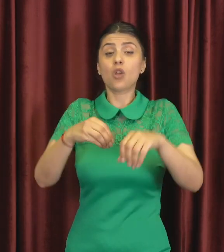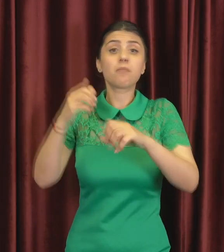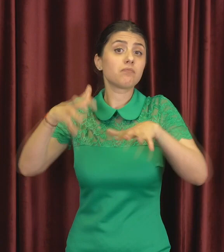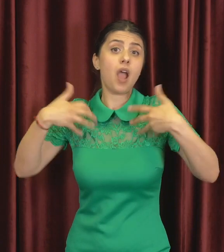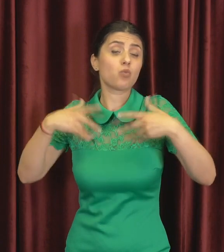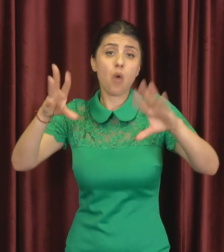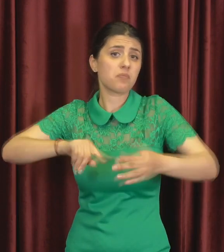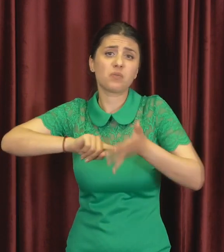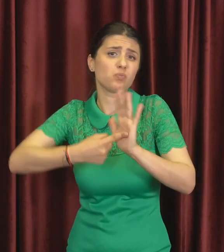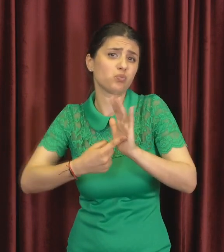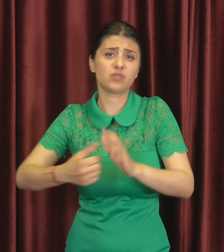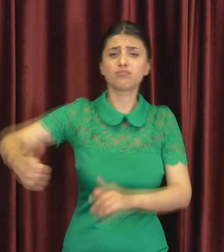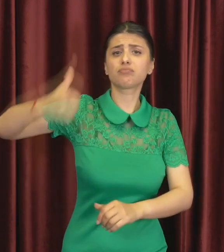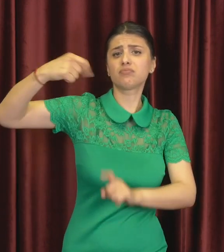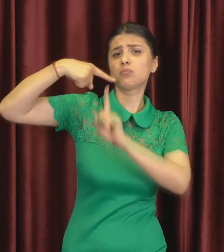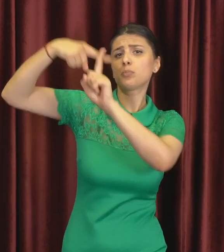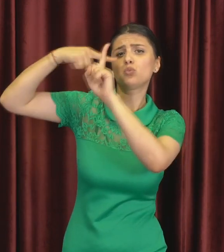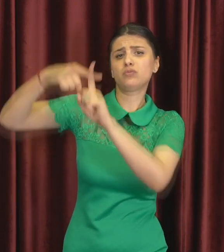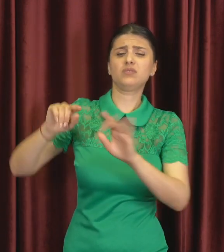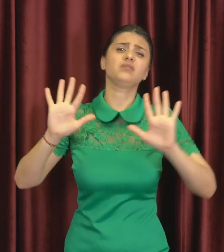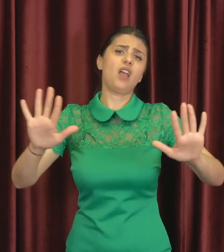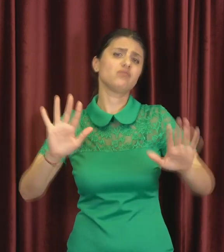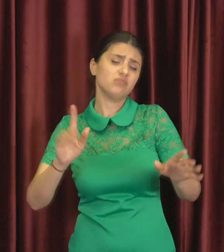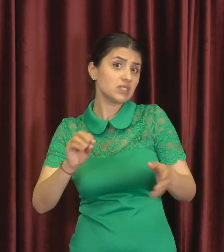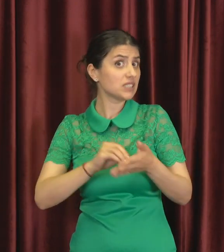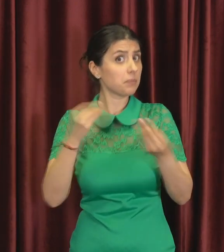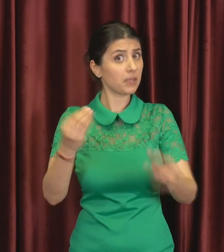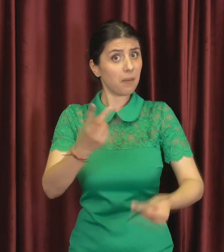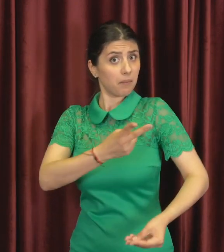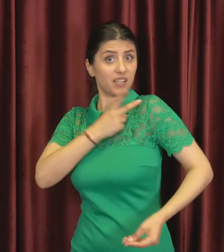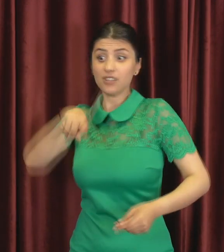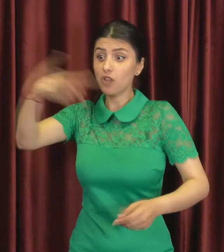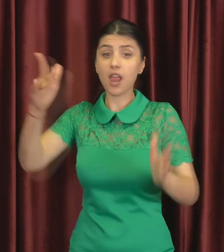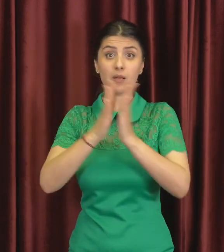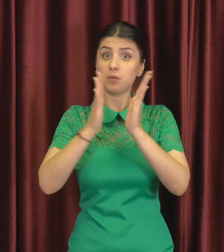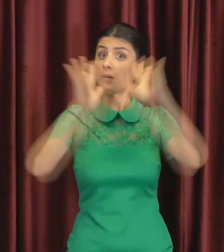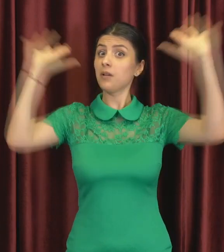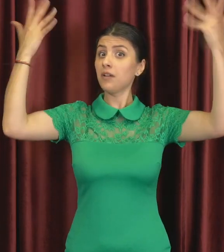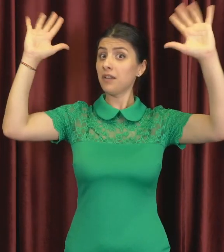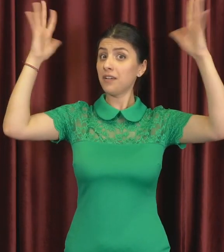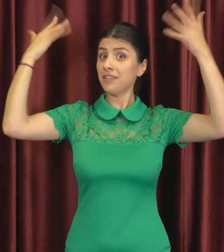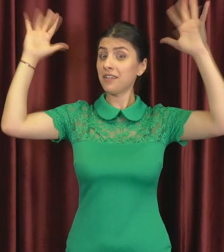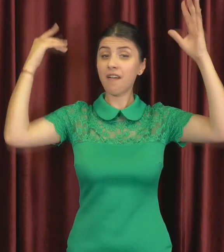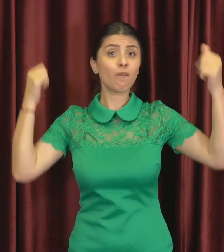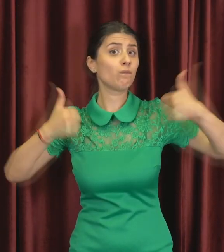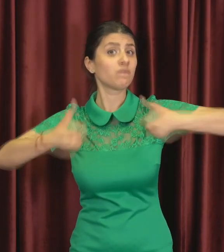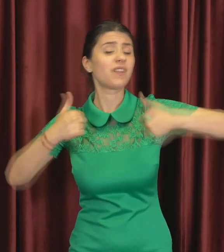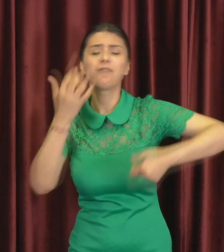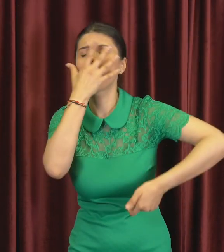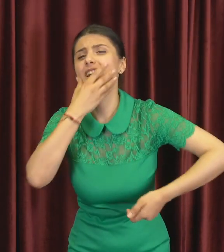primi punctajul maximum, însă se simți foarte mândră de fapta sa. Ceilalți o aplaudară pentru gestul ei atât de frumos și apreciară